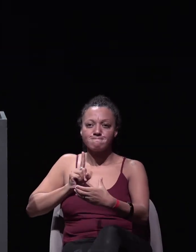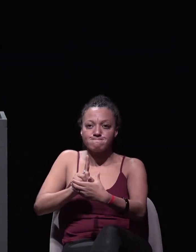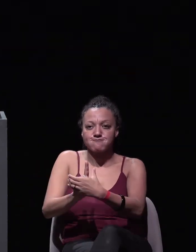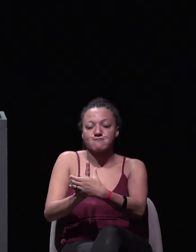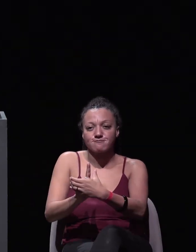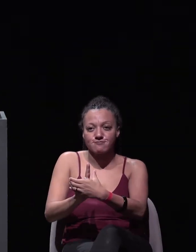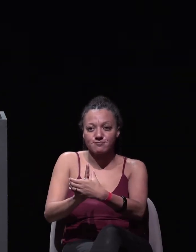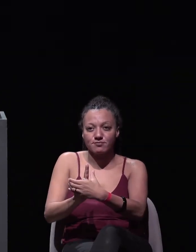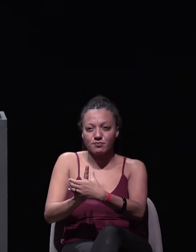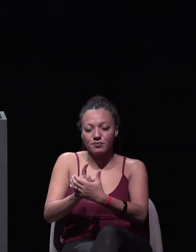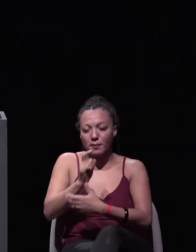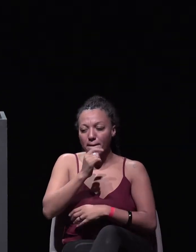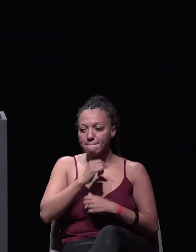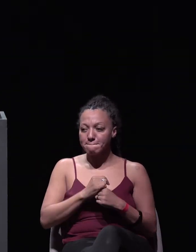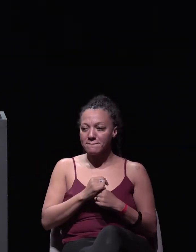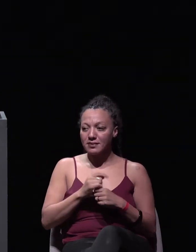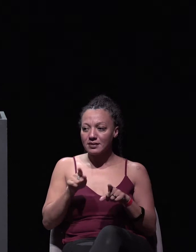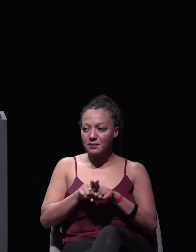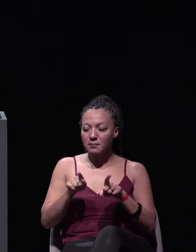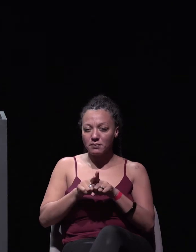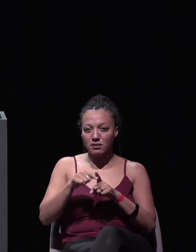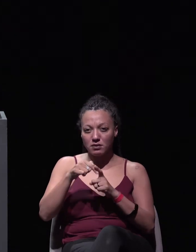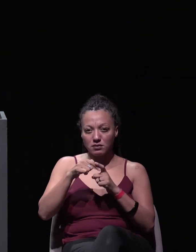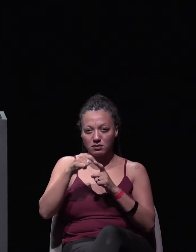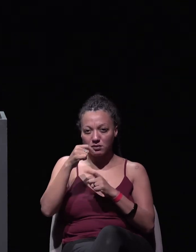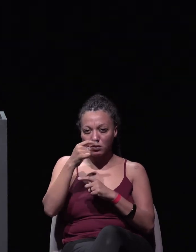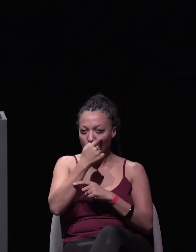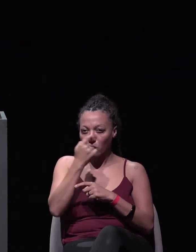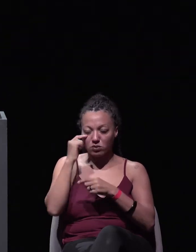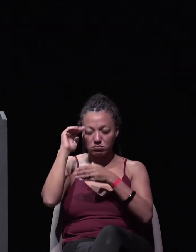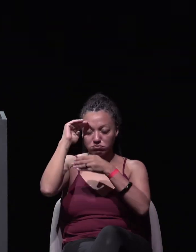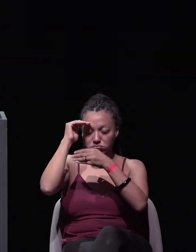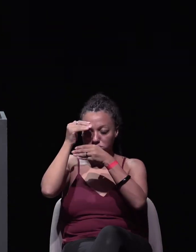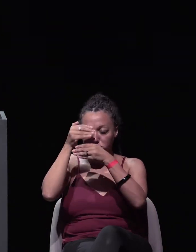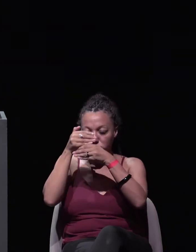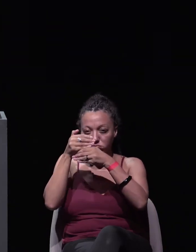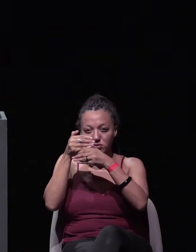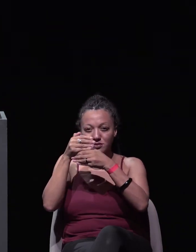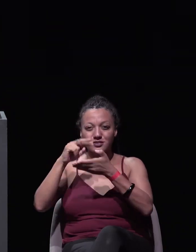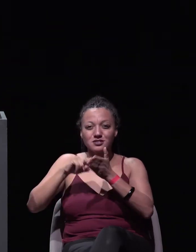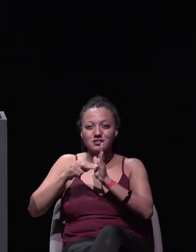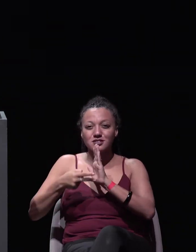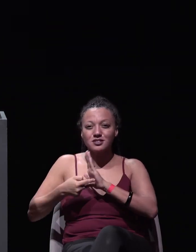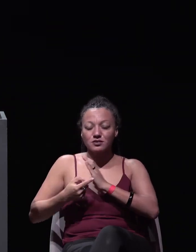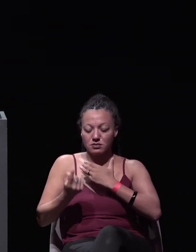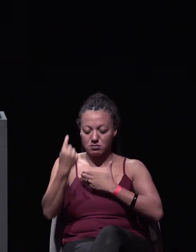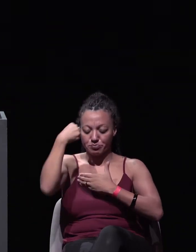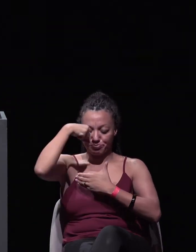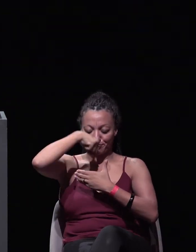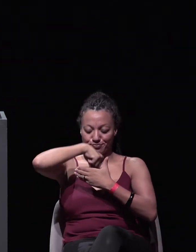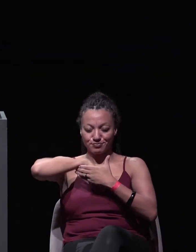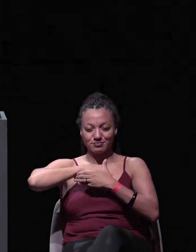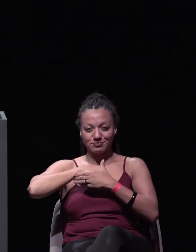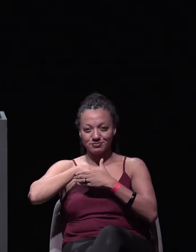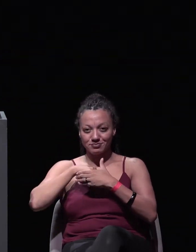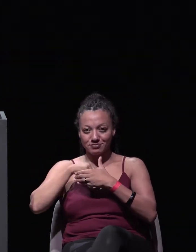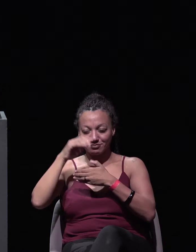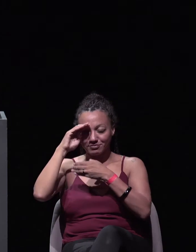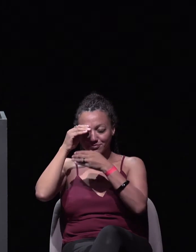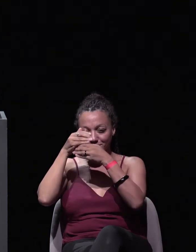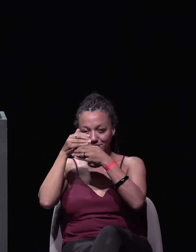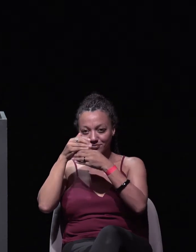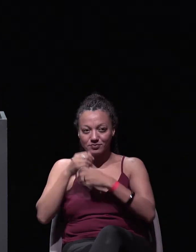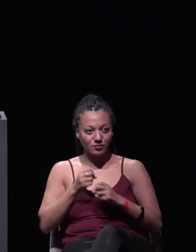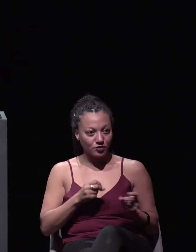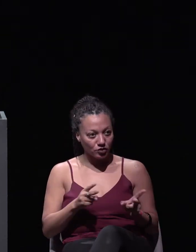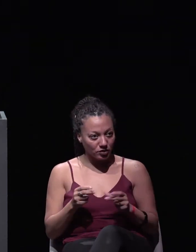de sensibilidade. Ele, inclusive, está com os olhos fechados, não é? Voltado para esse mundo interior, né?